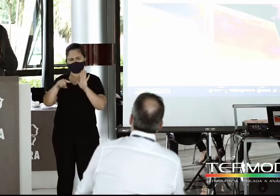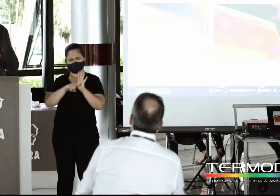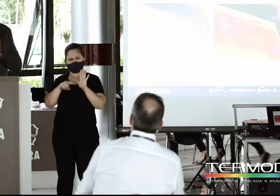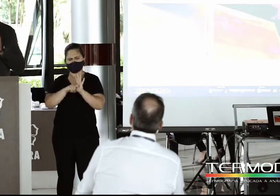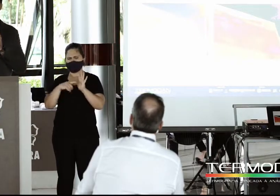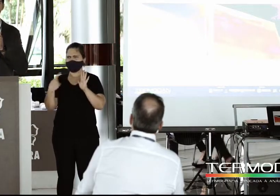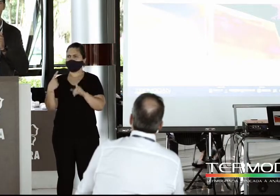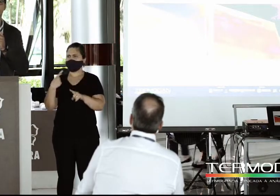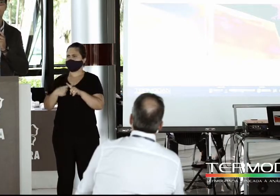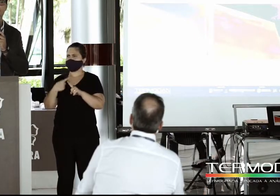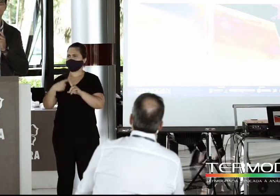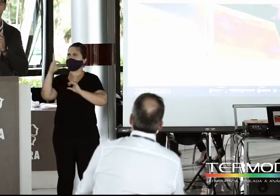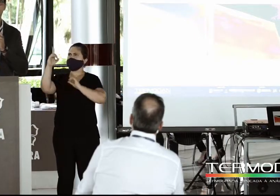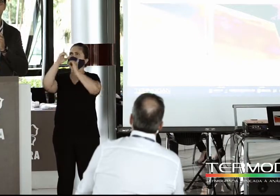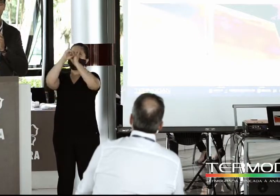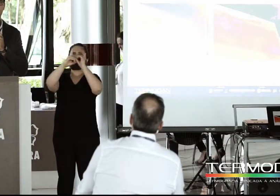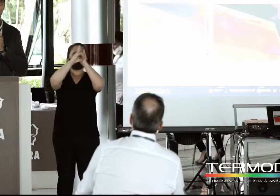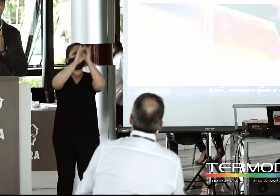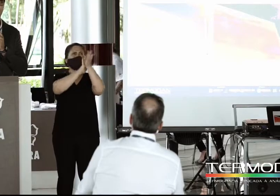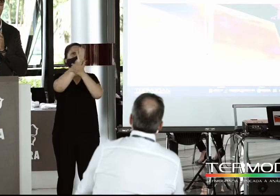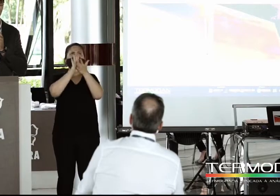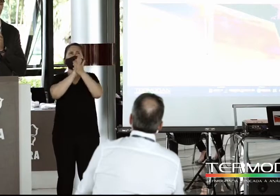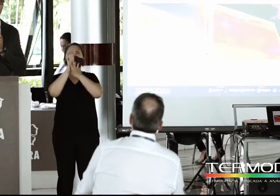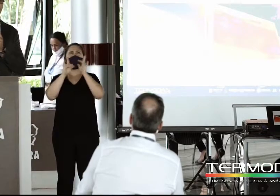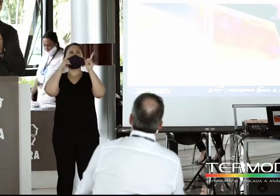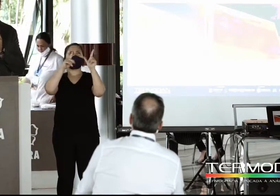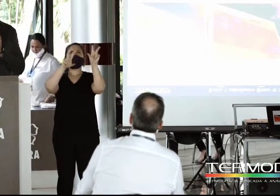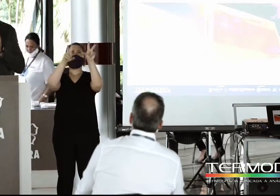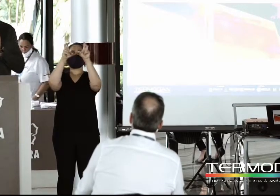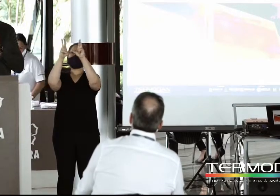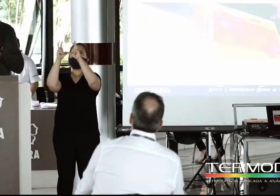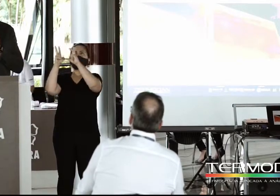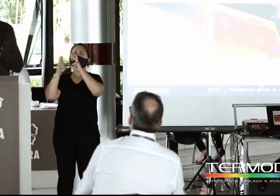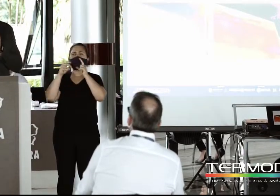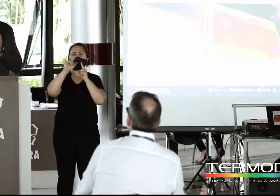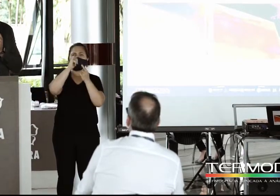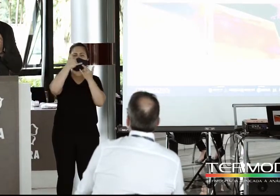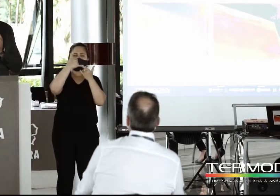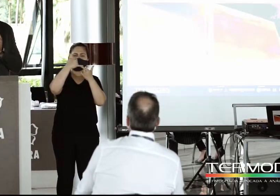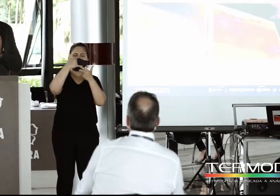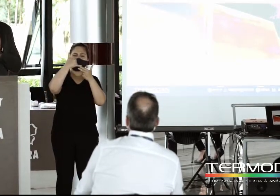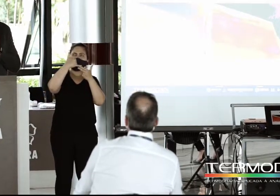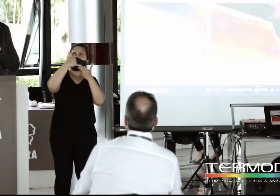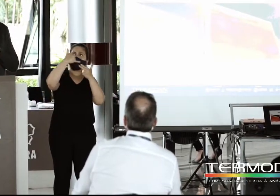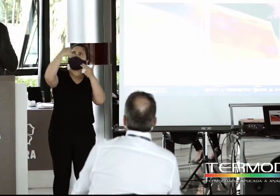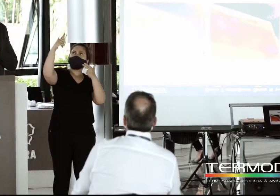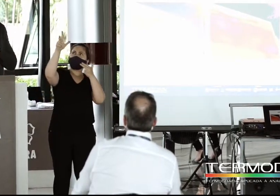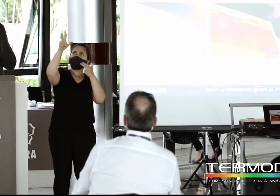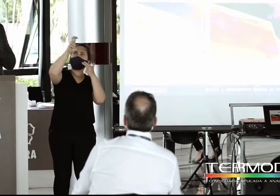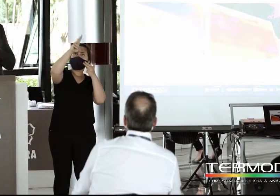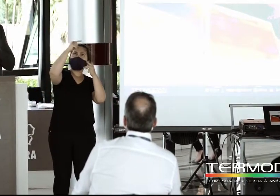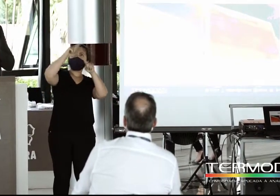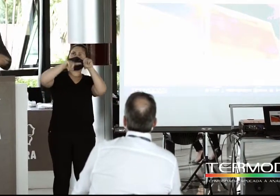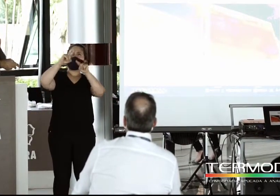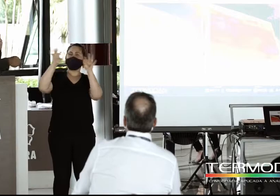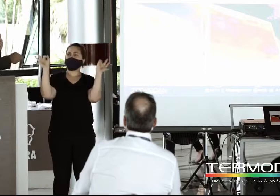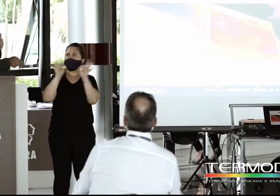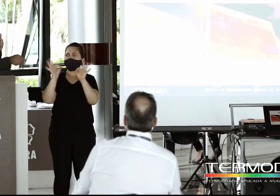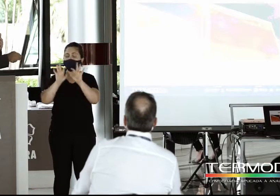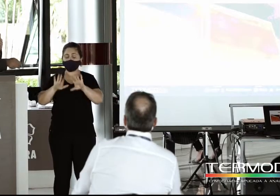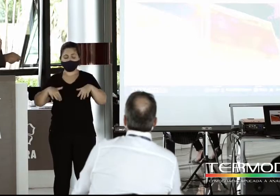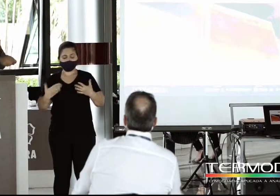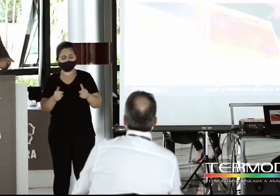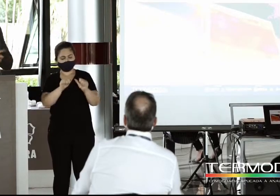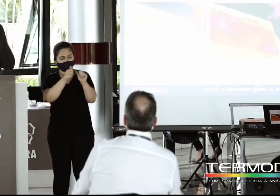negativa, porque ela não encontra nada ali para ela ler a radiação infravermelha emitida como num objeto. Então,